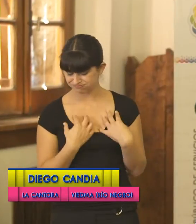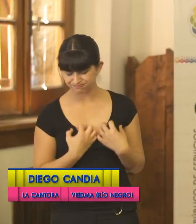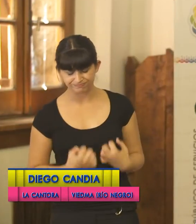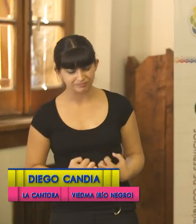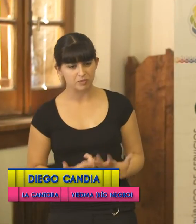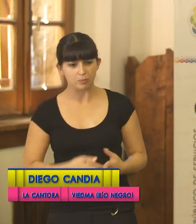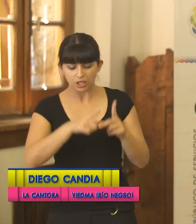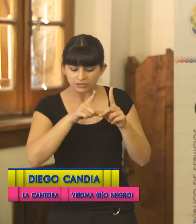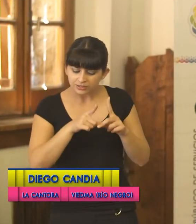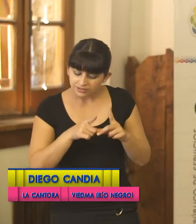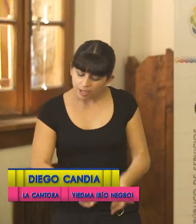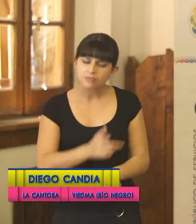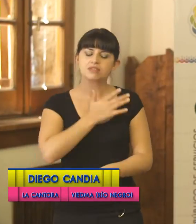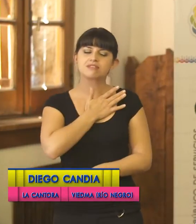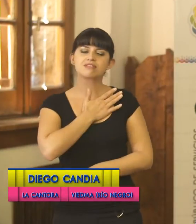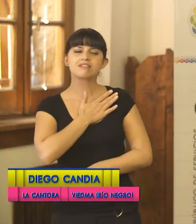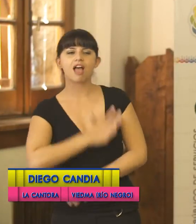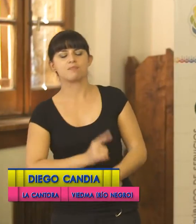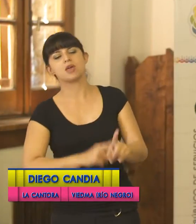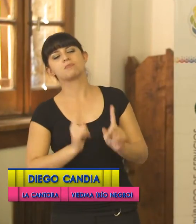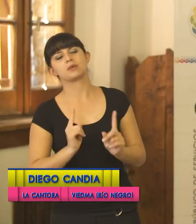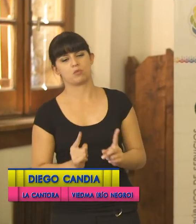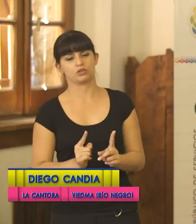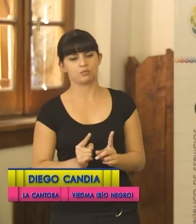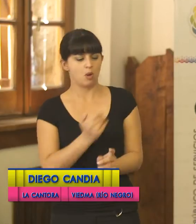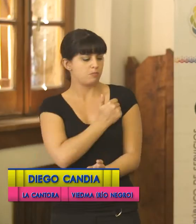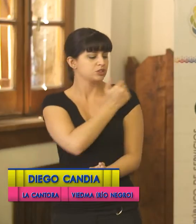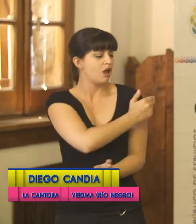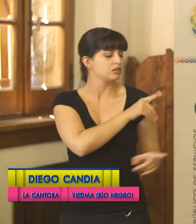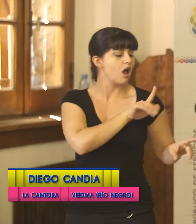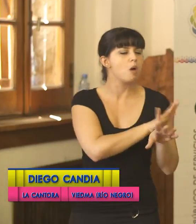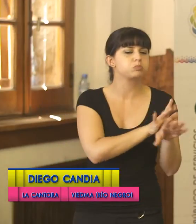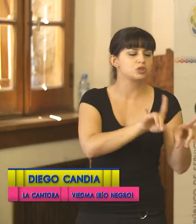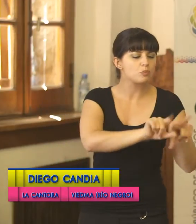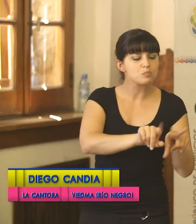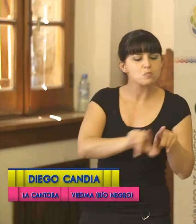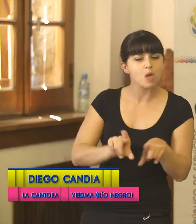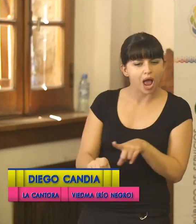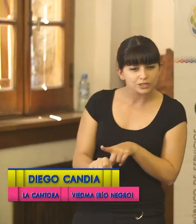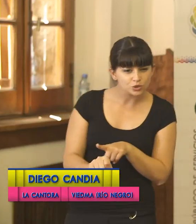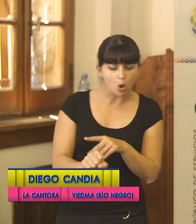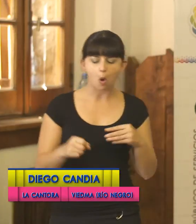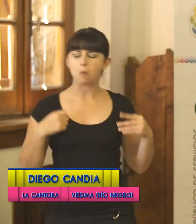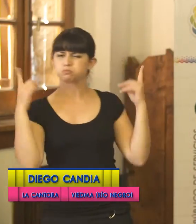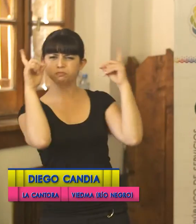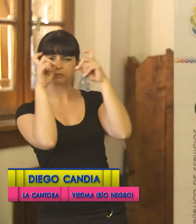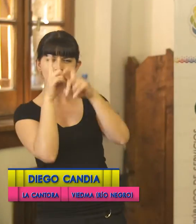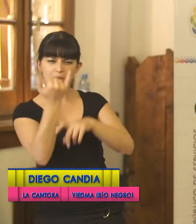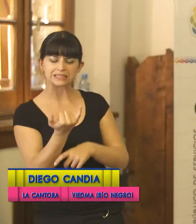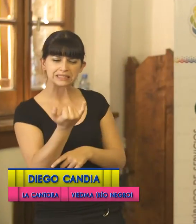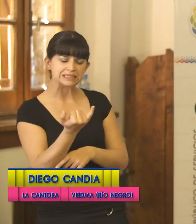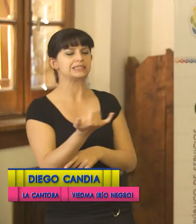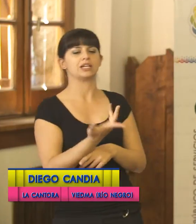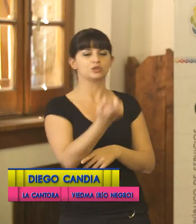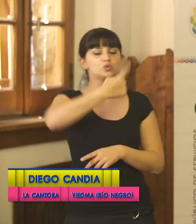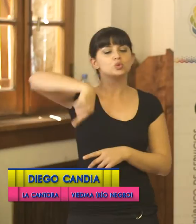pero también calmante para nuestros hermanos de miseria y desesperación nosotros somos fm 44